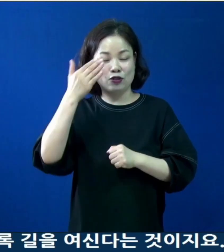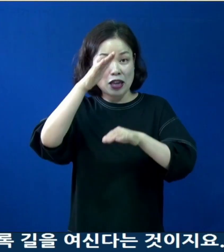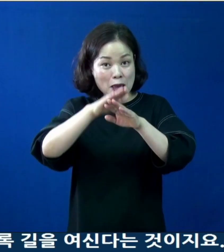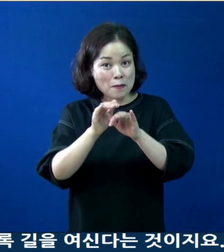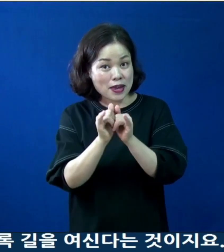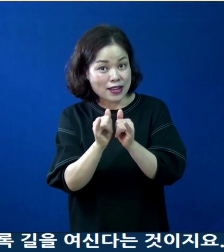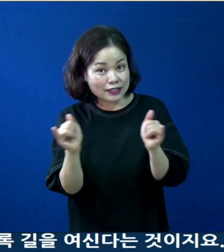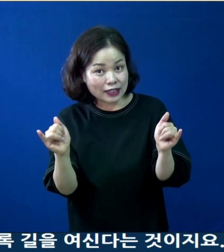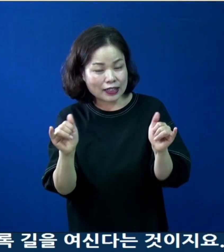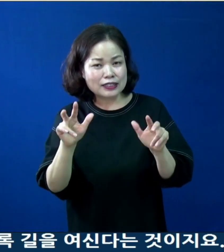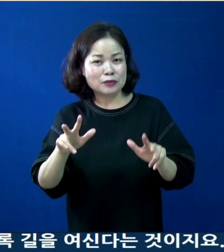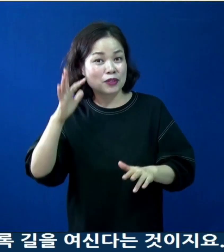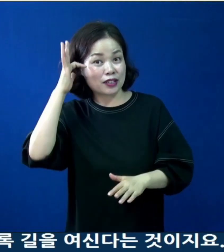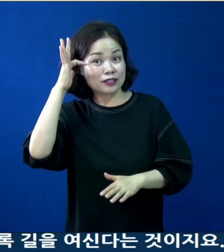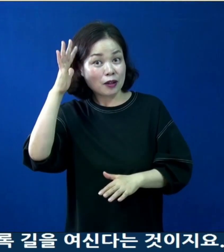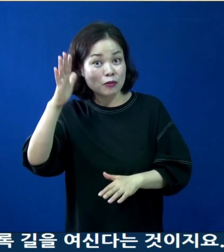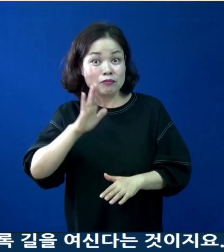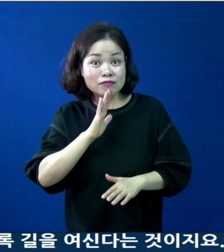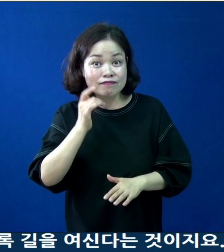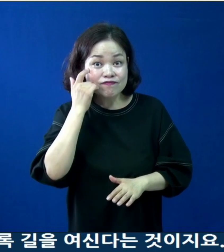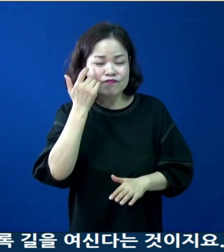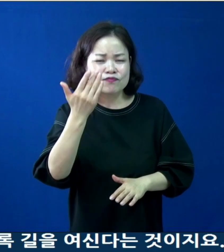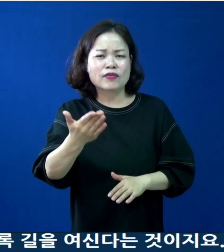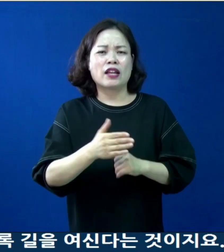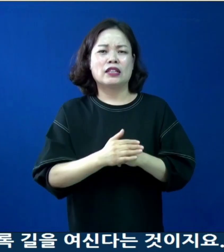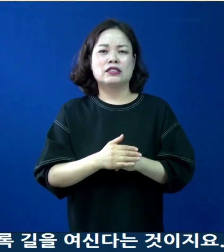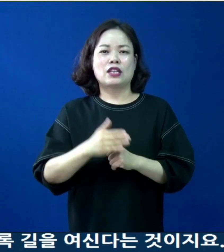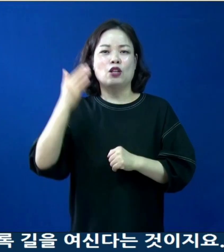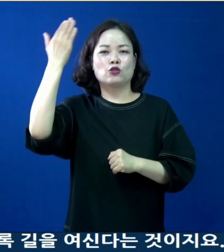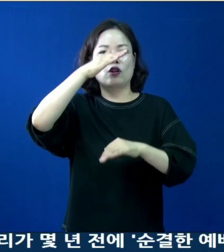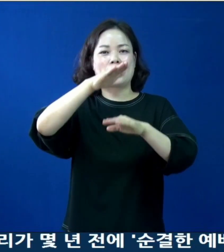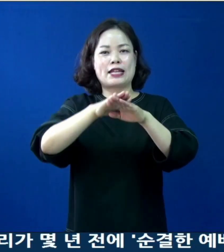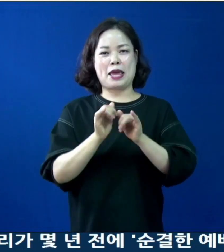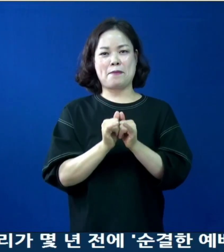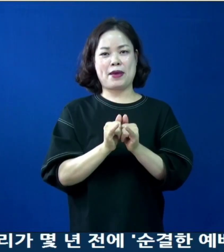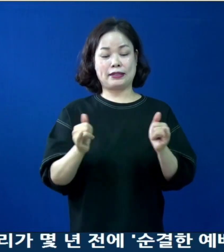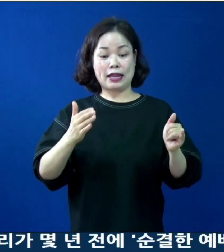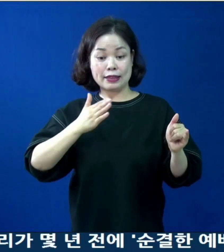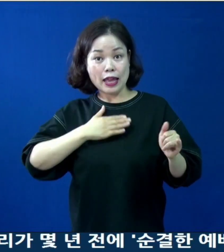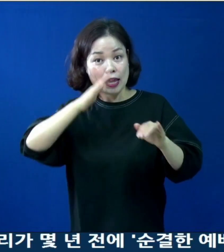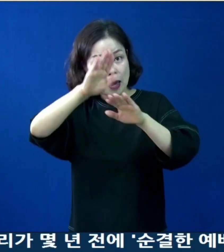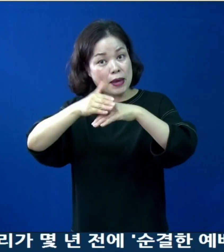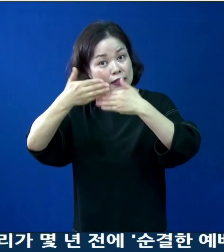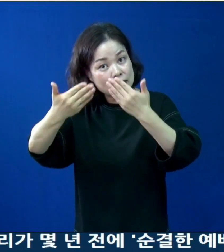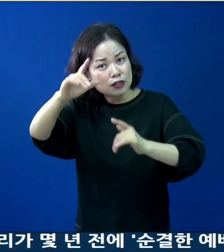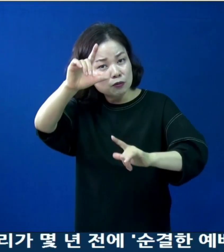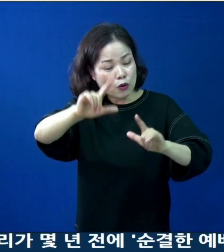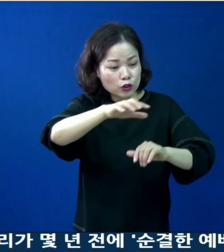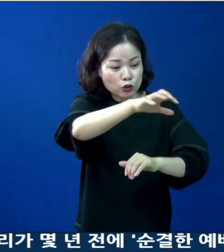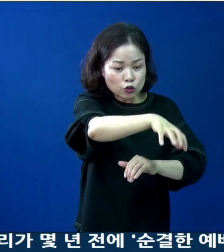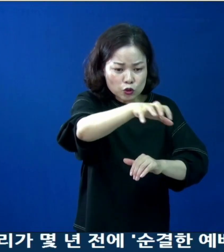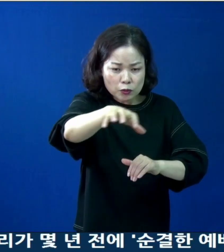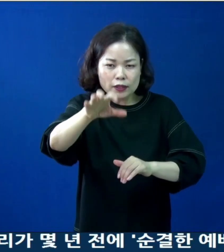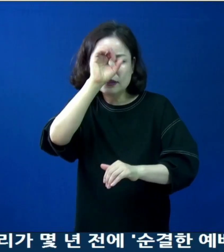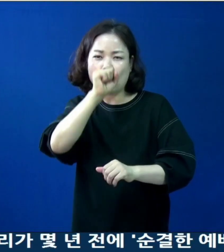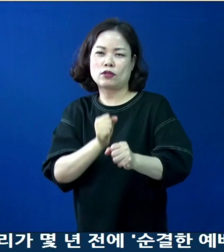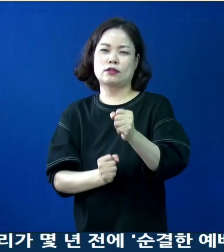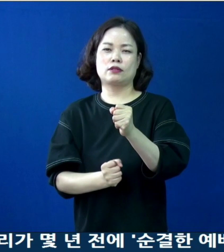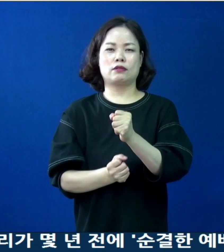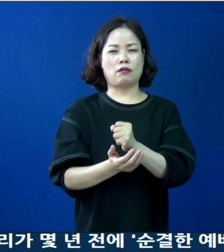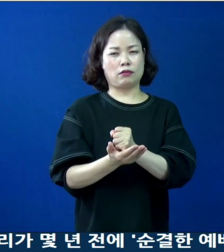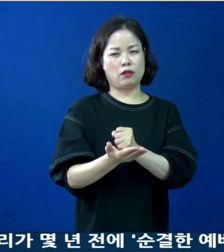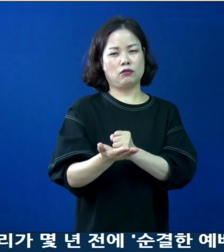예배자, 우리가 지금도 사모하잖아요. 이 순결한 예배자는 내가 예배드리는 모습이 주변 사람에게 선한 영향력이